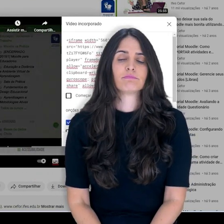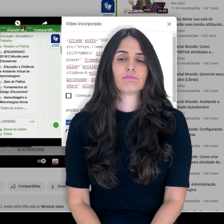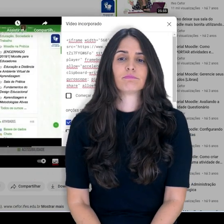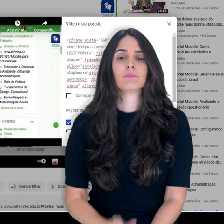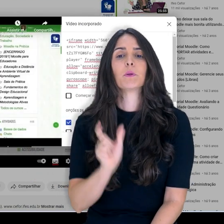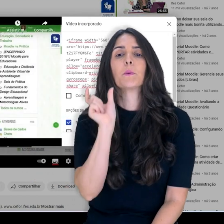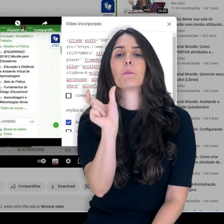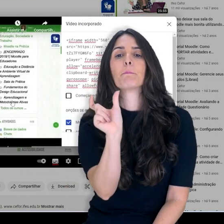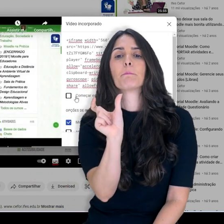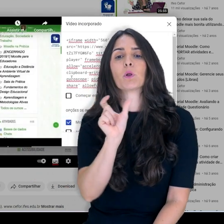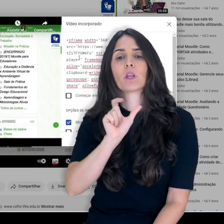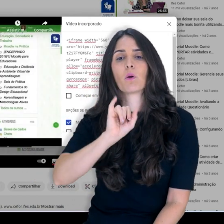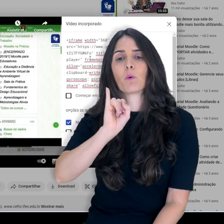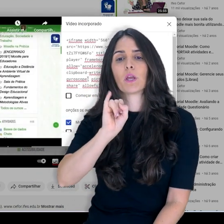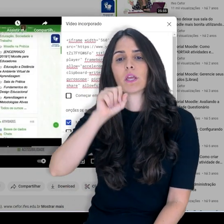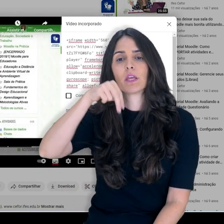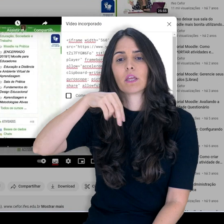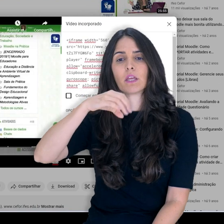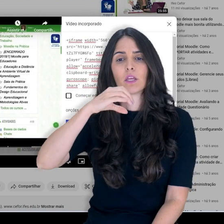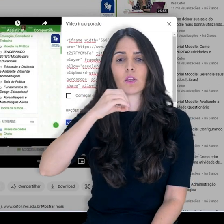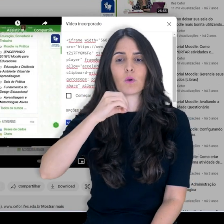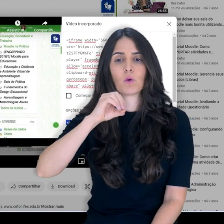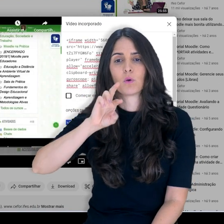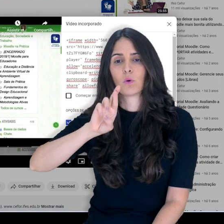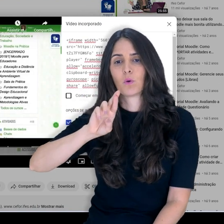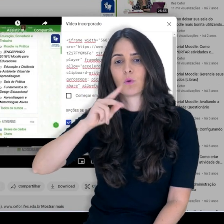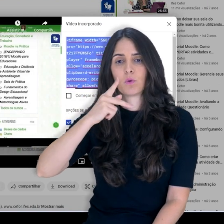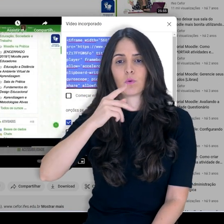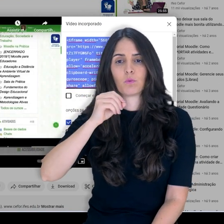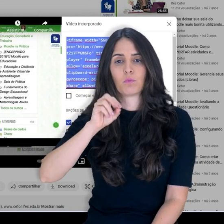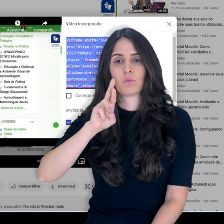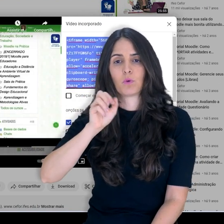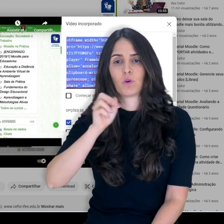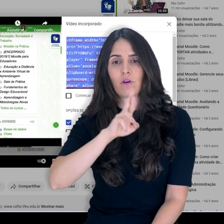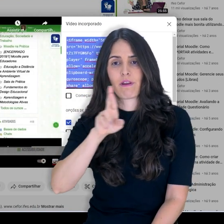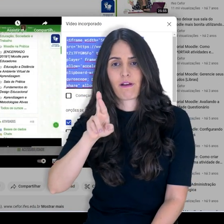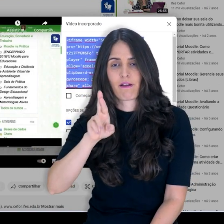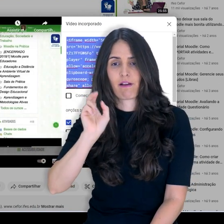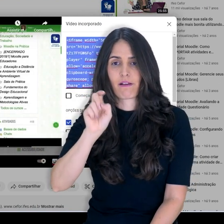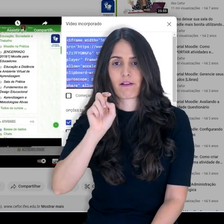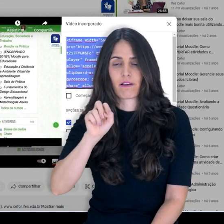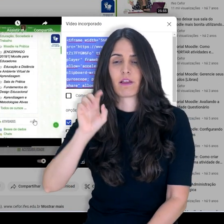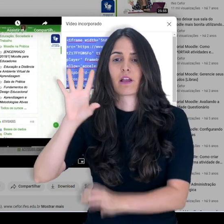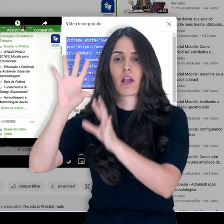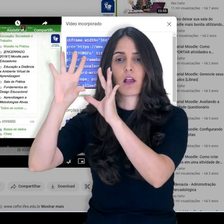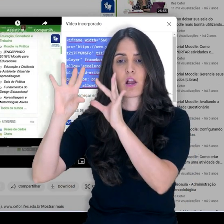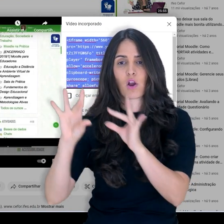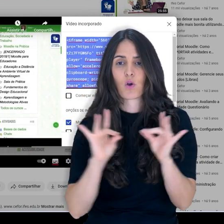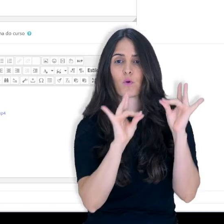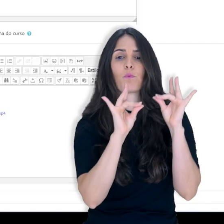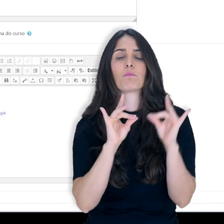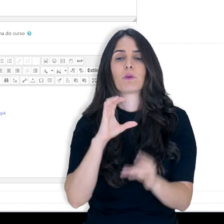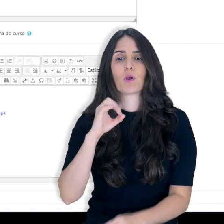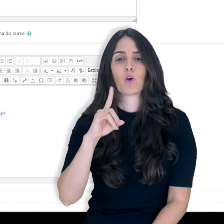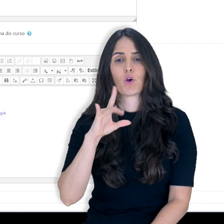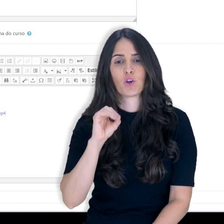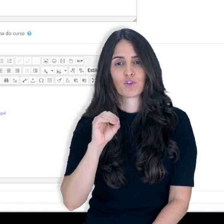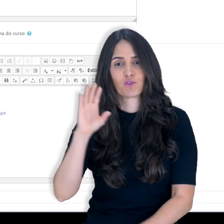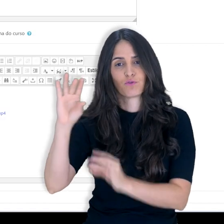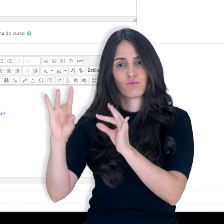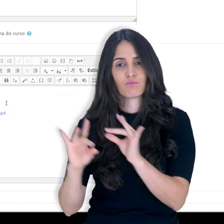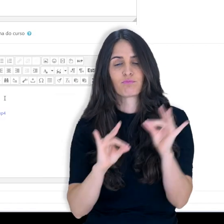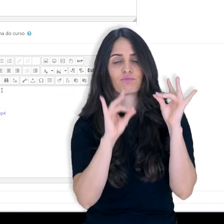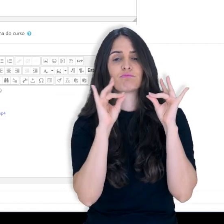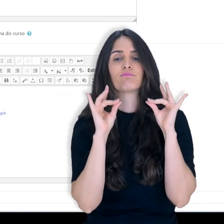botão incorporar então eu vou copiar clicando aqui embaixo já copia todo o código e volto lá